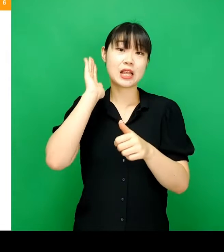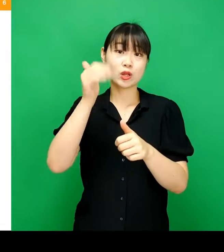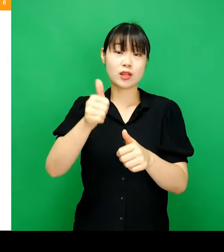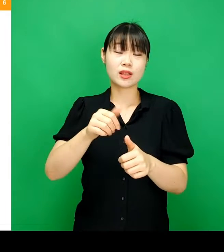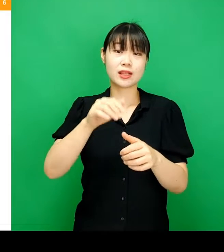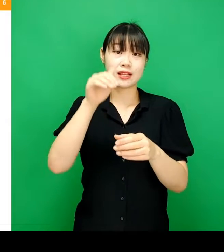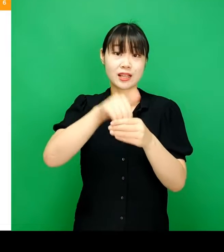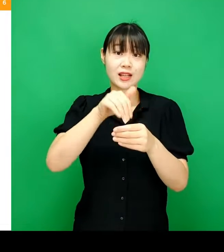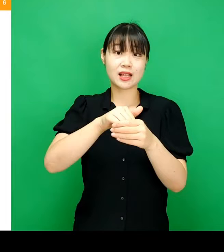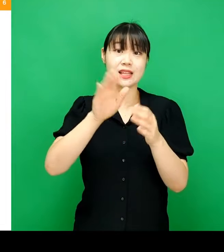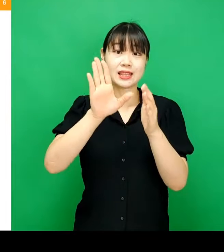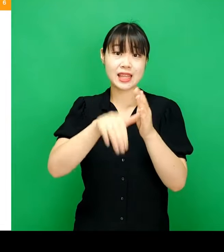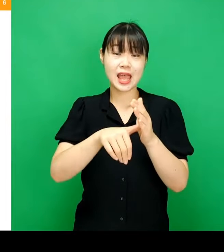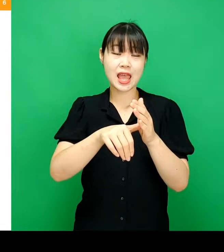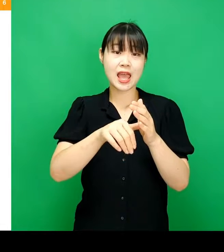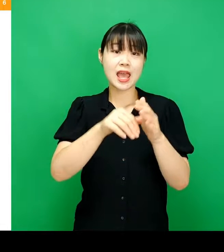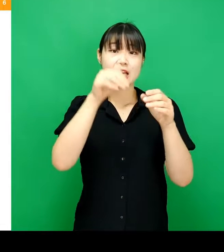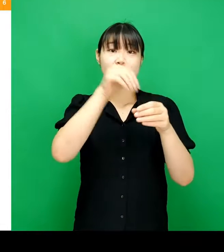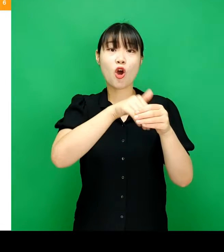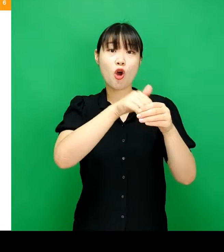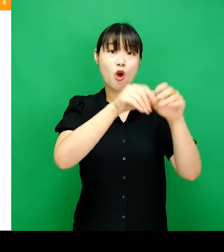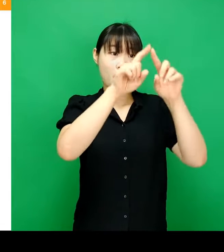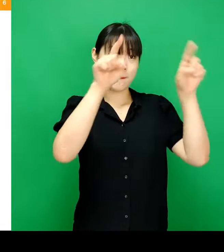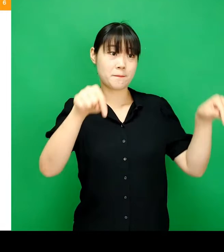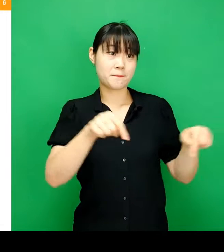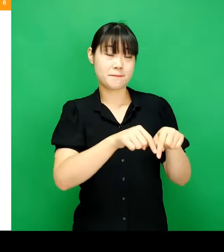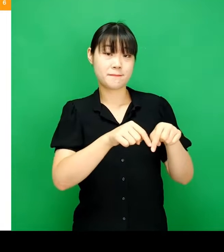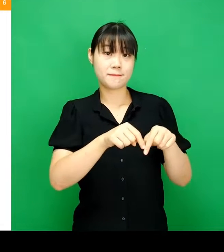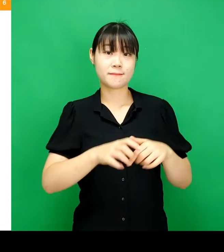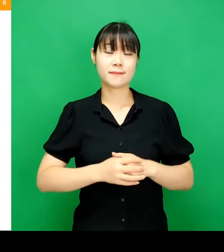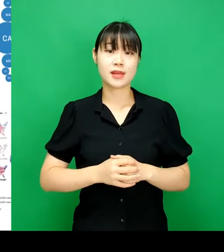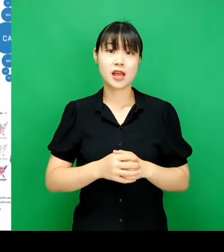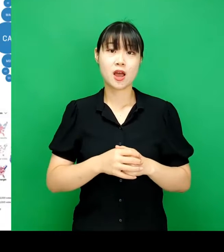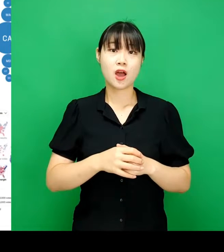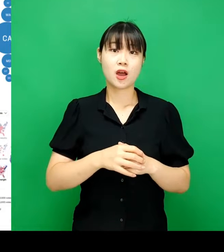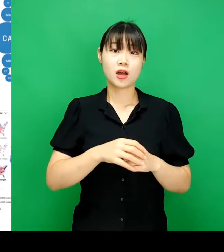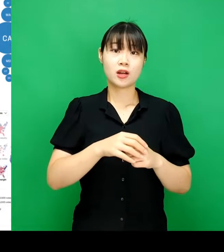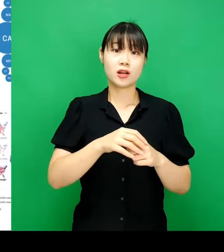당시 해외 언론사에서 제작한 선거 페이지를 캡처한 것입니다.